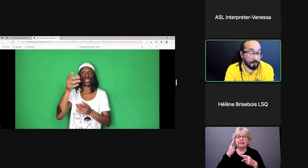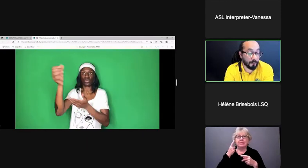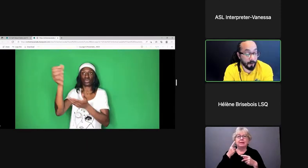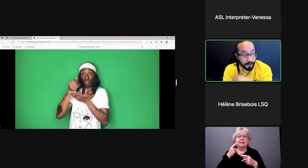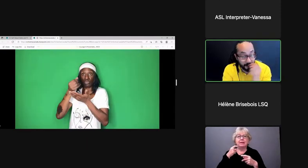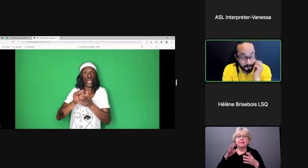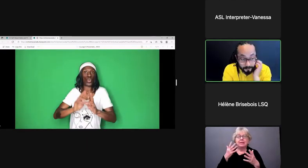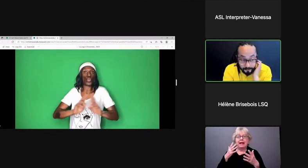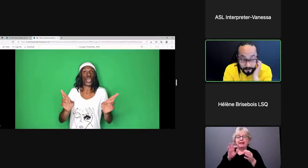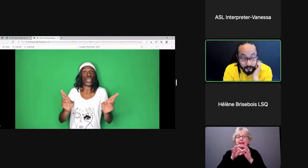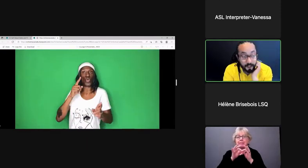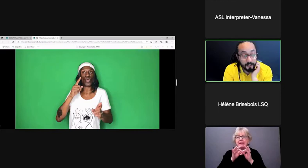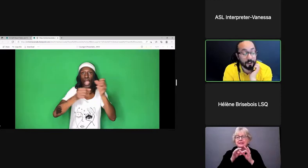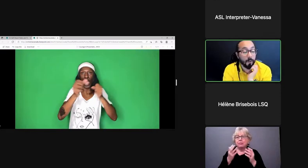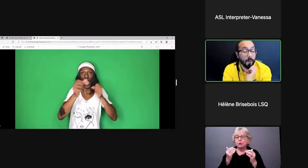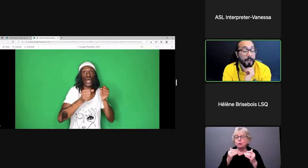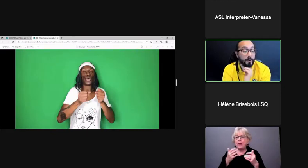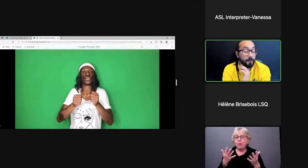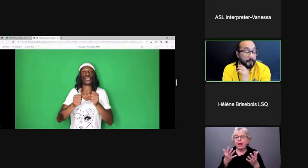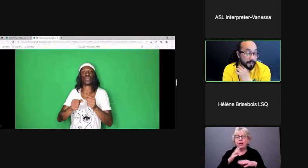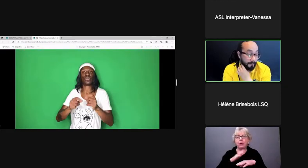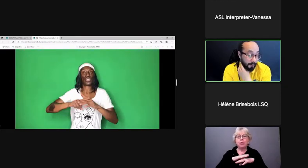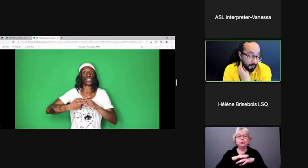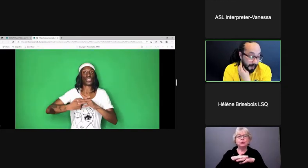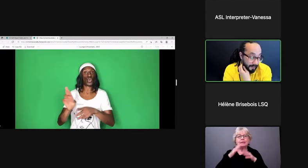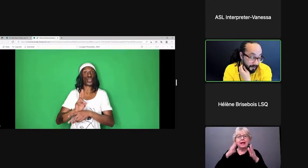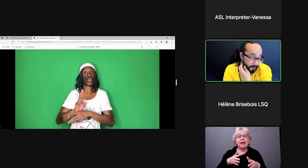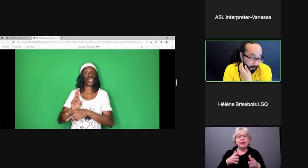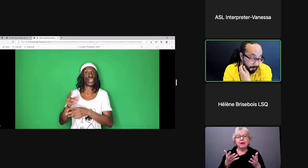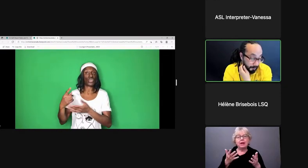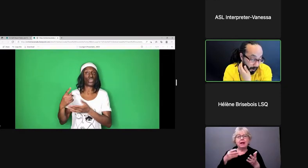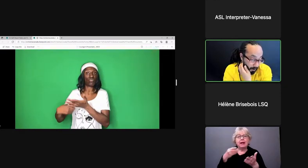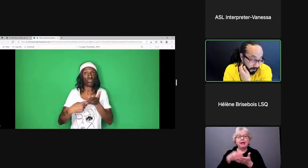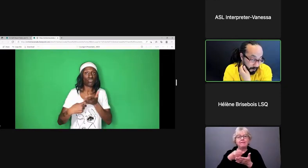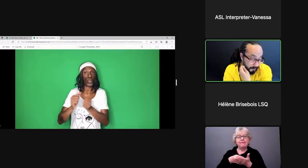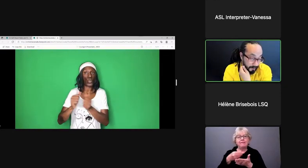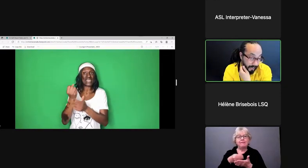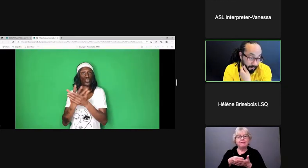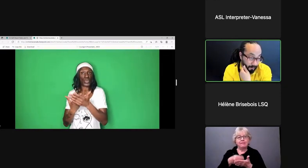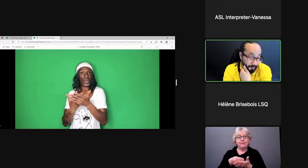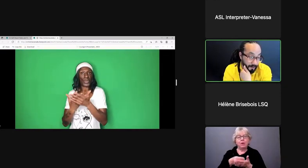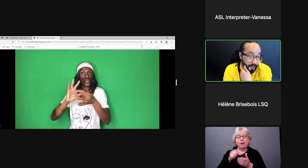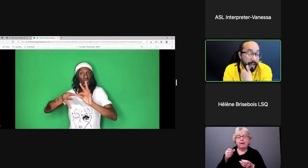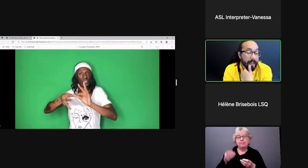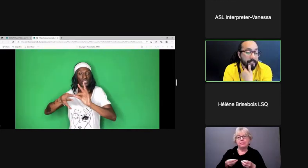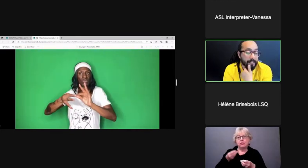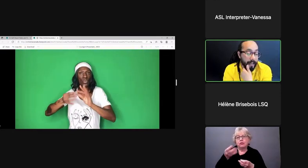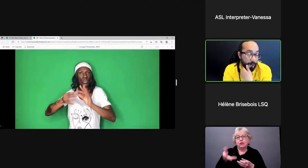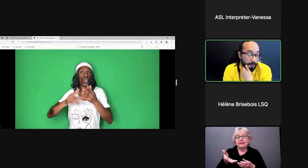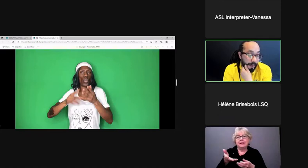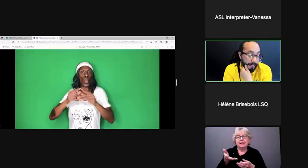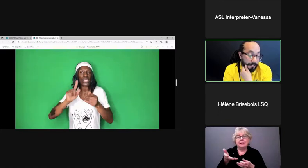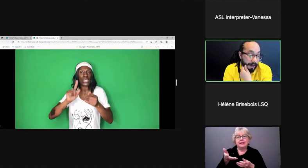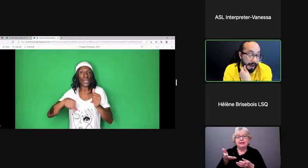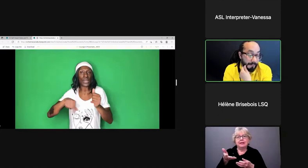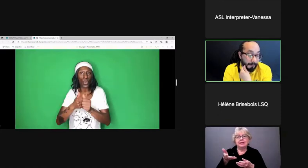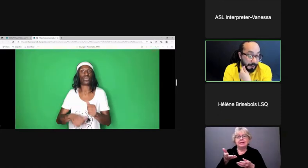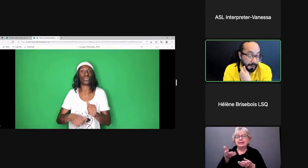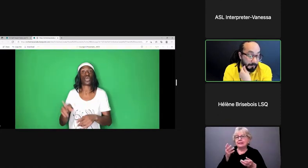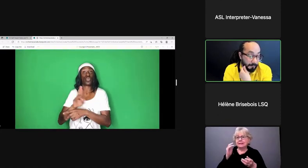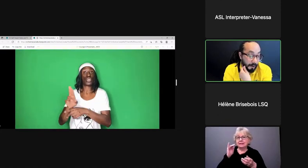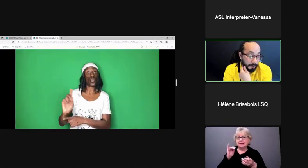'interprète ou de consultant les fonds peuvent être alloués, à qui ça peut être alloué. Et si vous